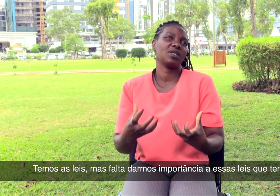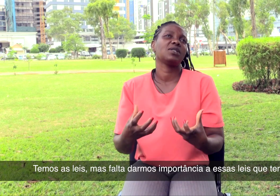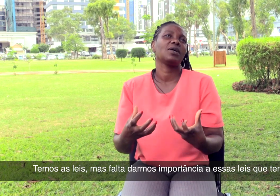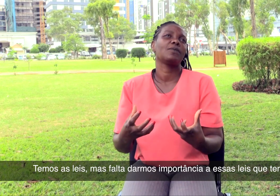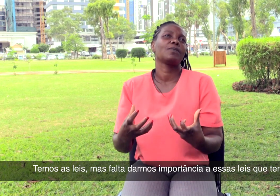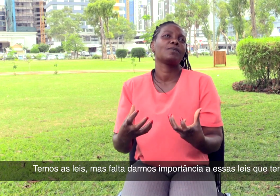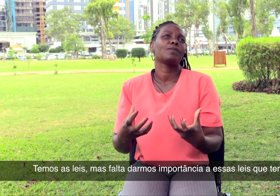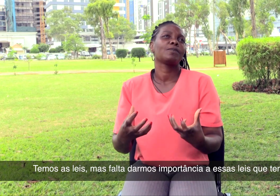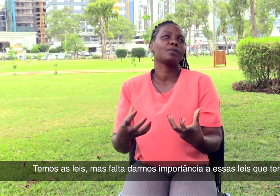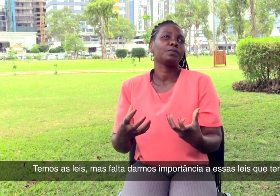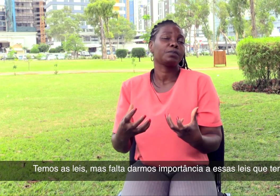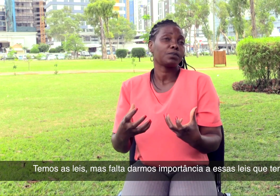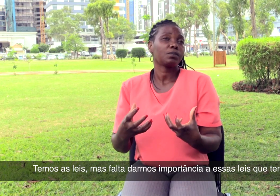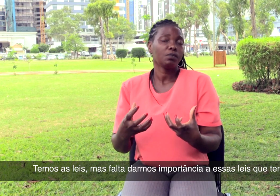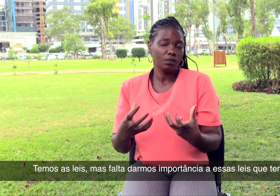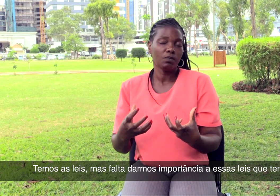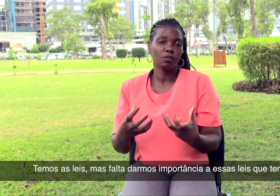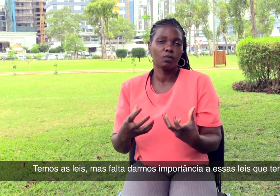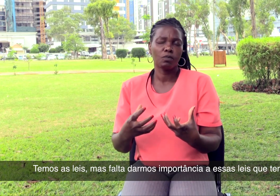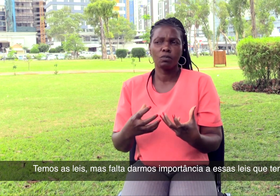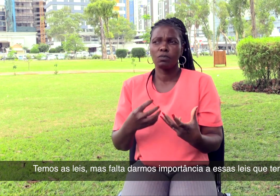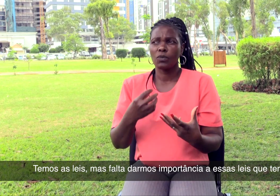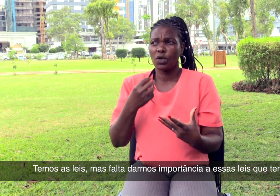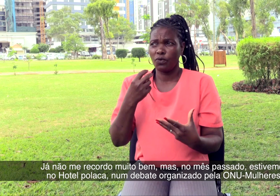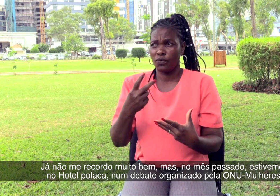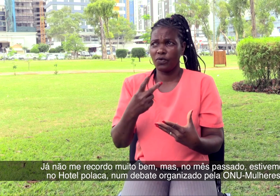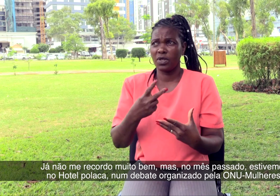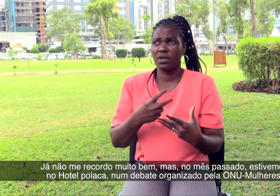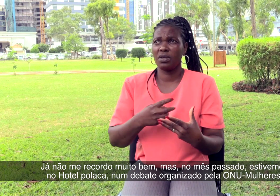darmos mais vivencidade nessas leis que nós temos.